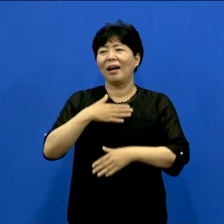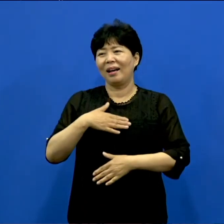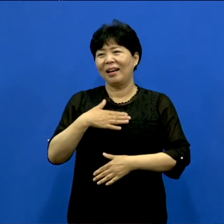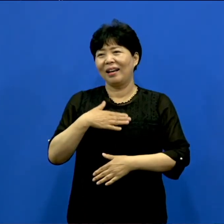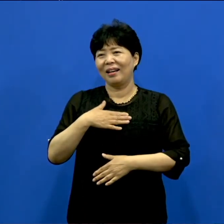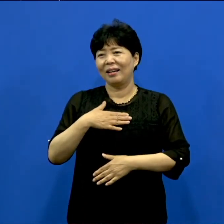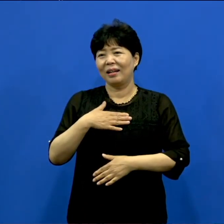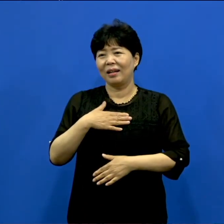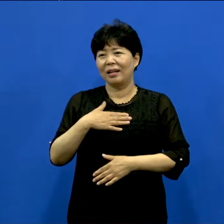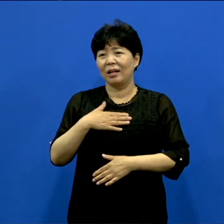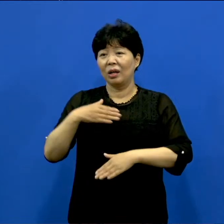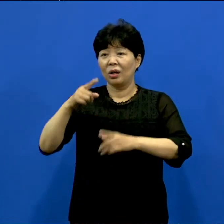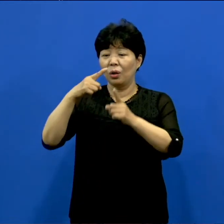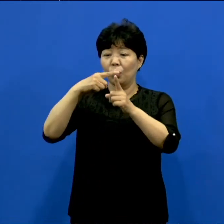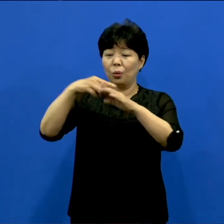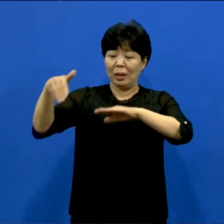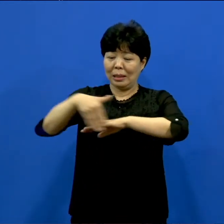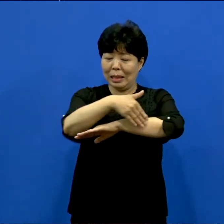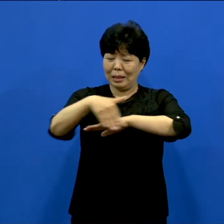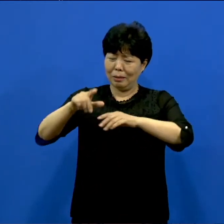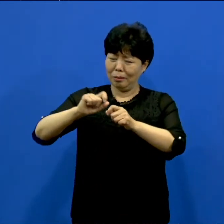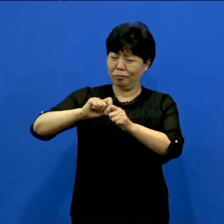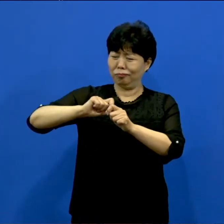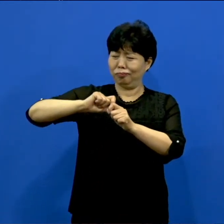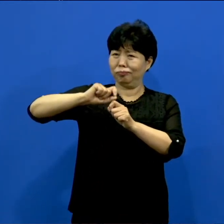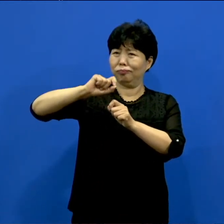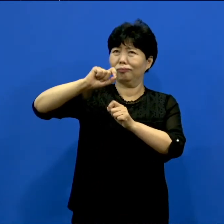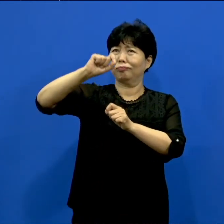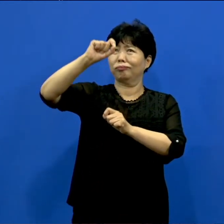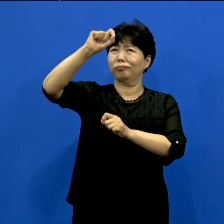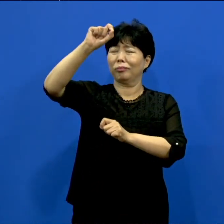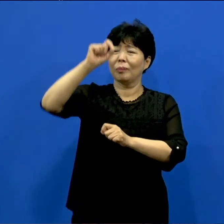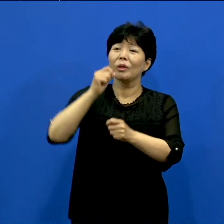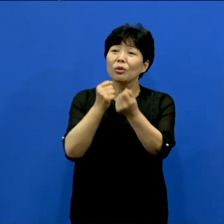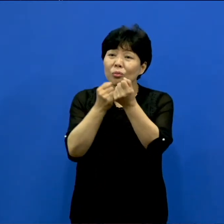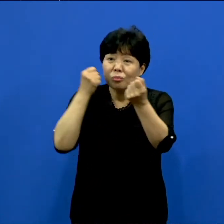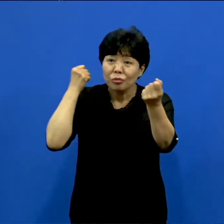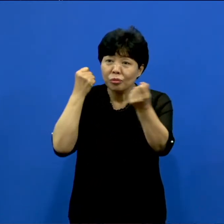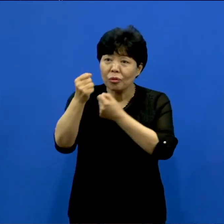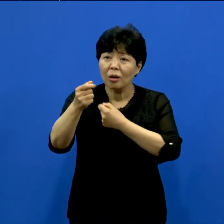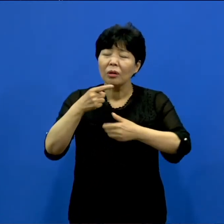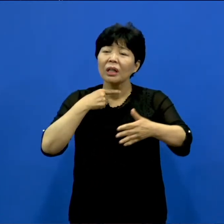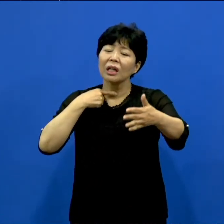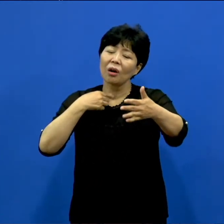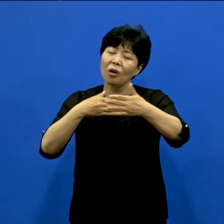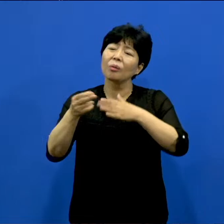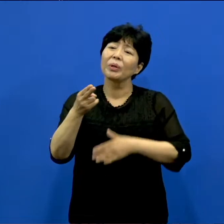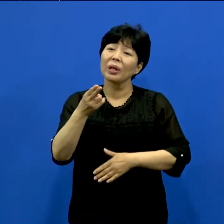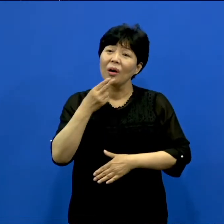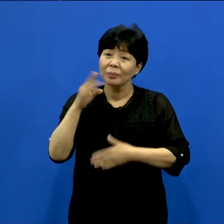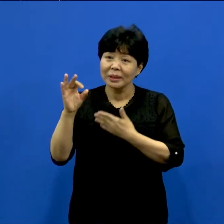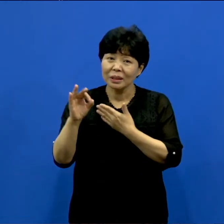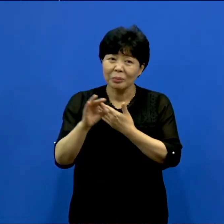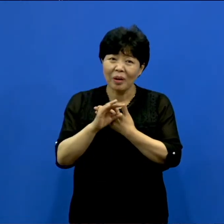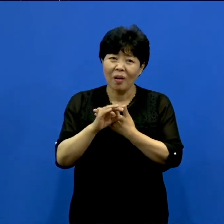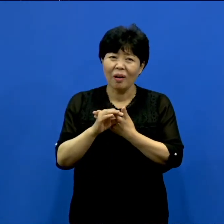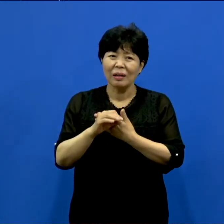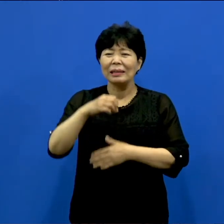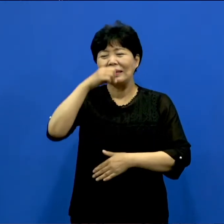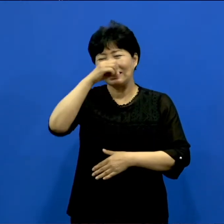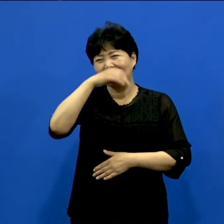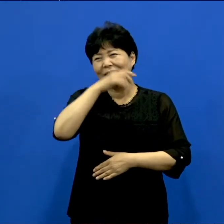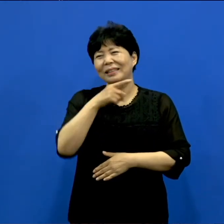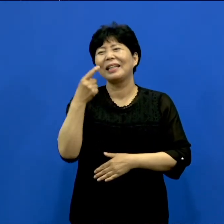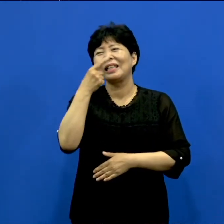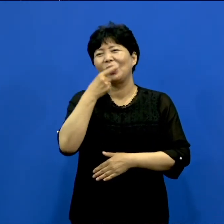오랫동안 교회를 다녀도 말씀을 구체적으로 경험해 보지 않으면 그 말씀은 사변화되어 있다는 거예요. 개념화되어 있다는 거예요. 그건